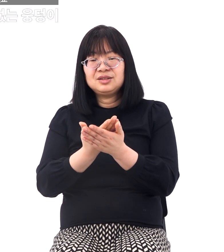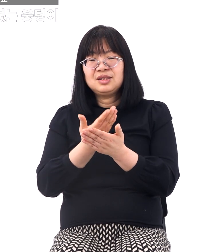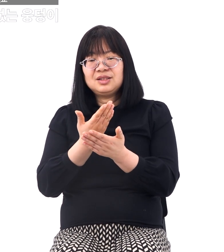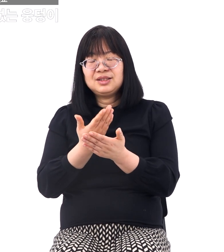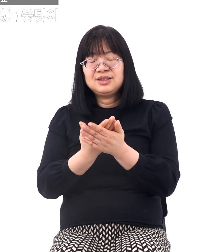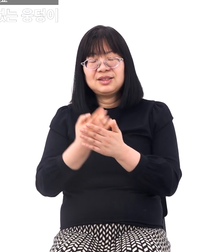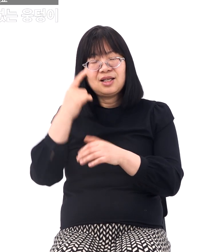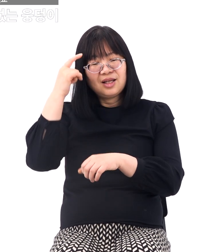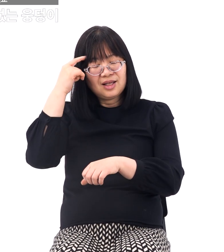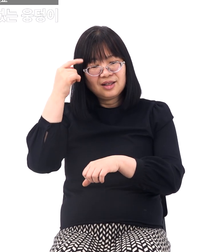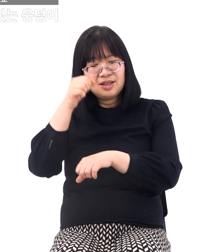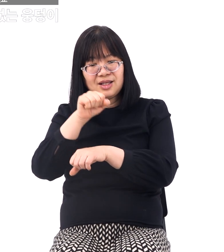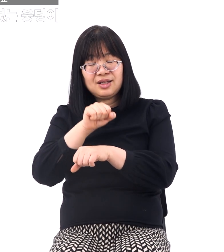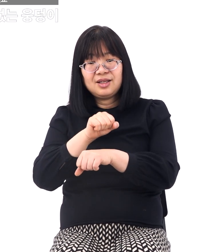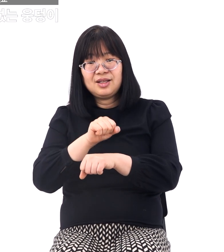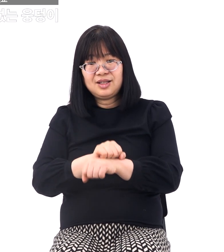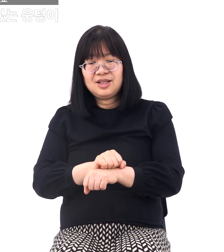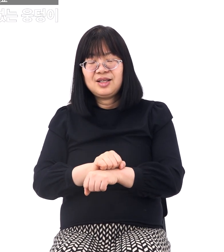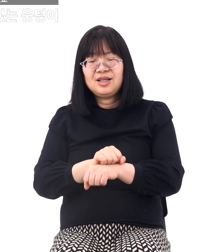고도소서